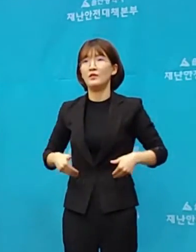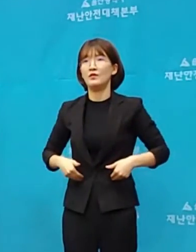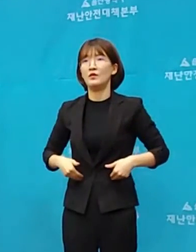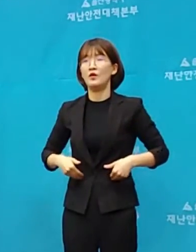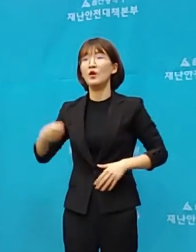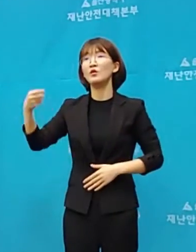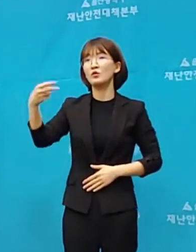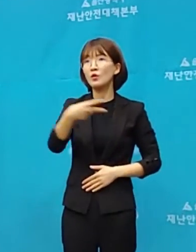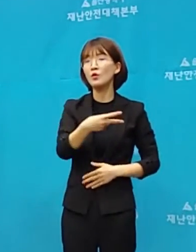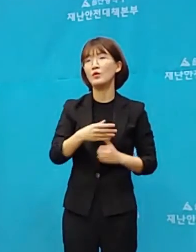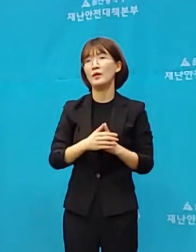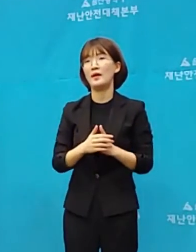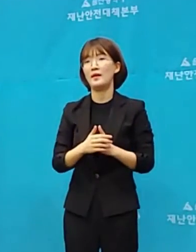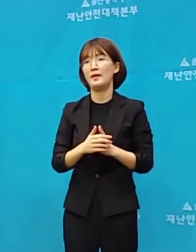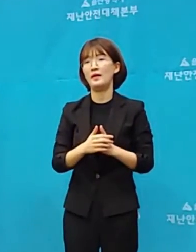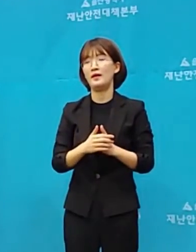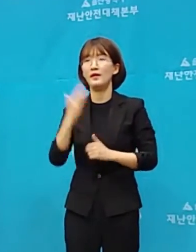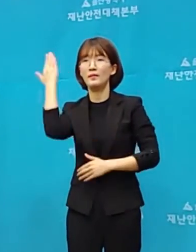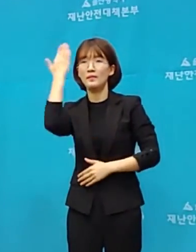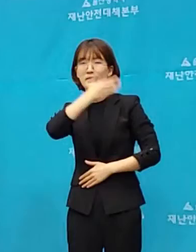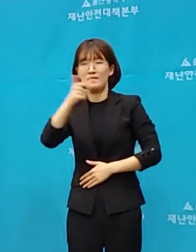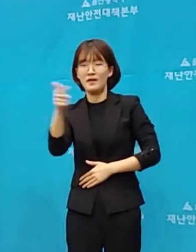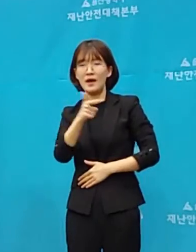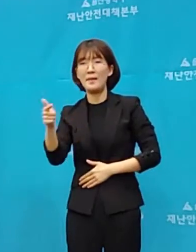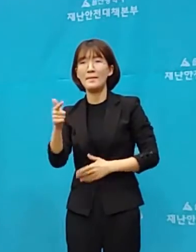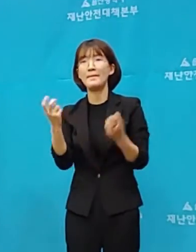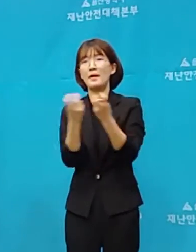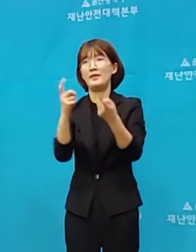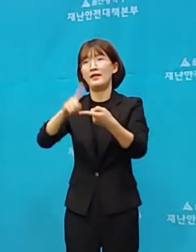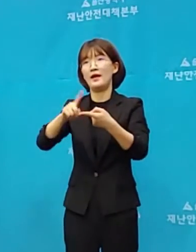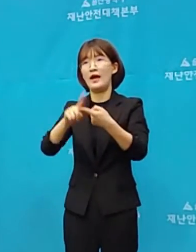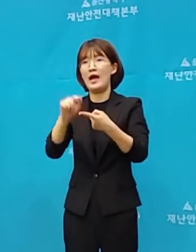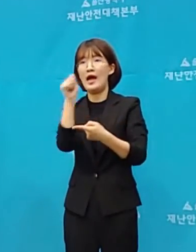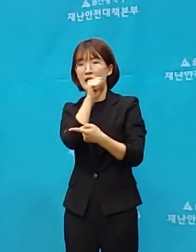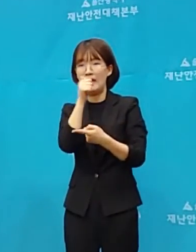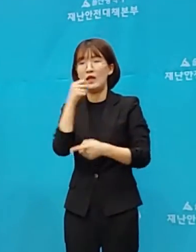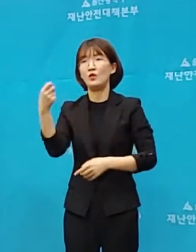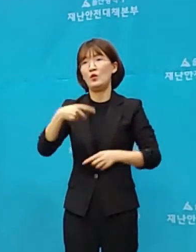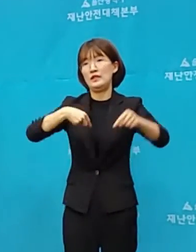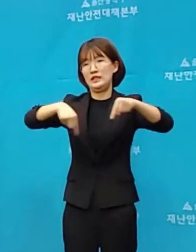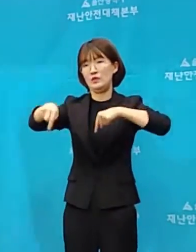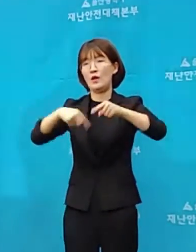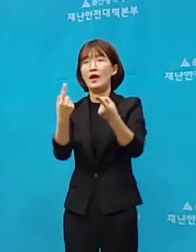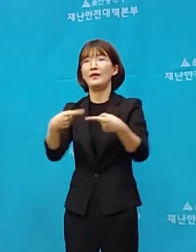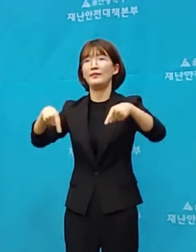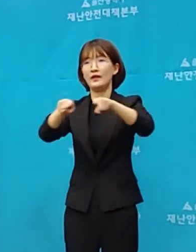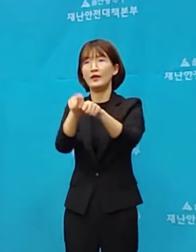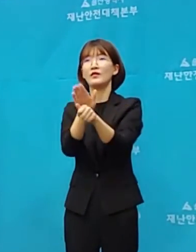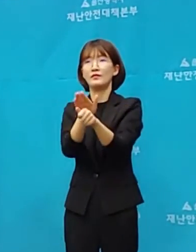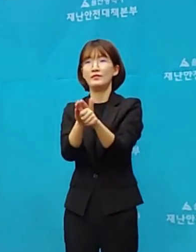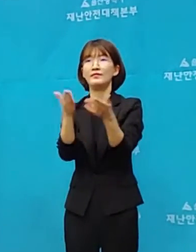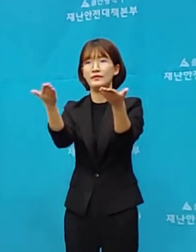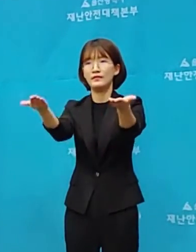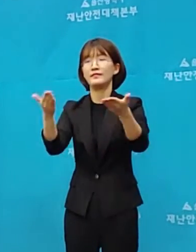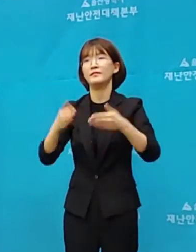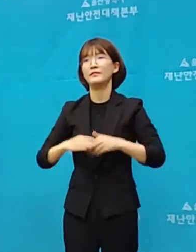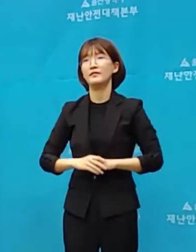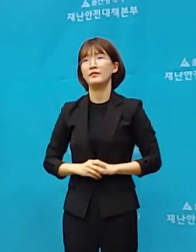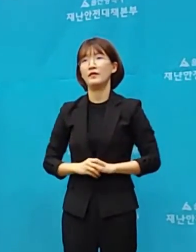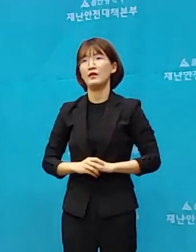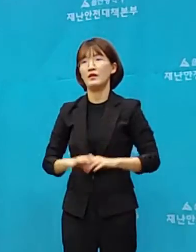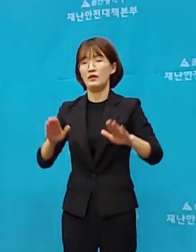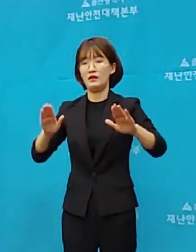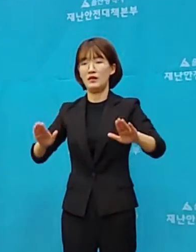아울러 방역 방법 등에 대한 안내와 지도도 함께 이루어질 것입니다.